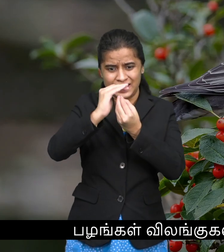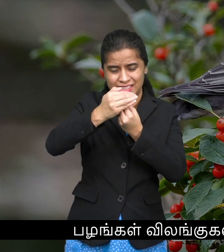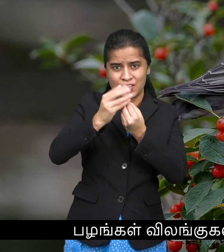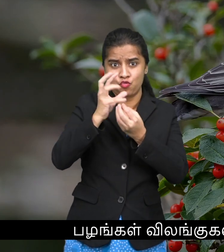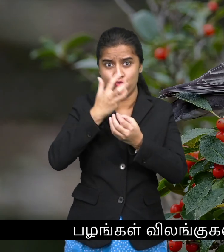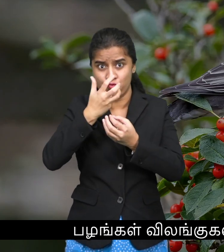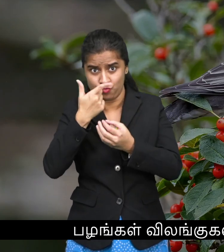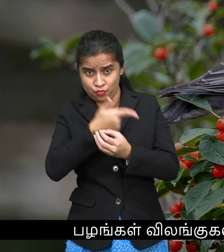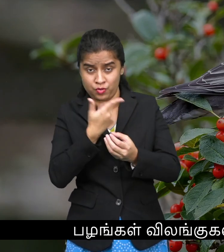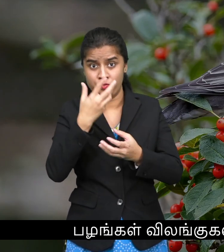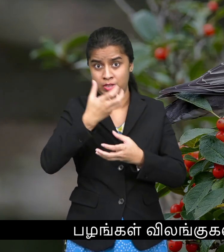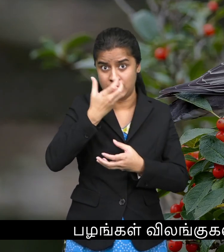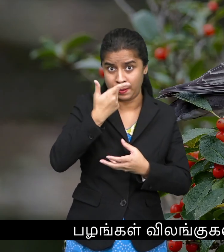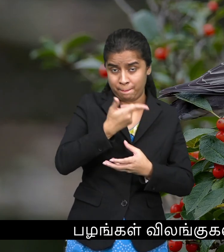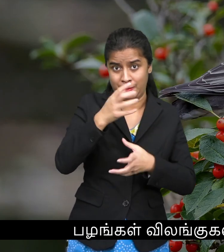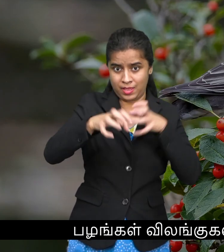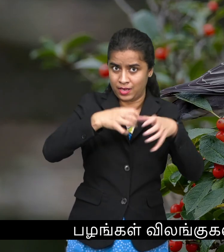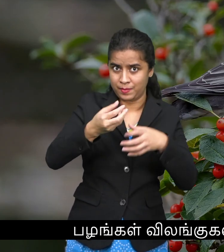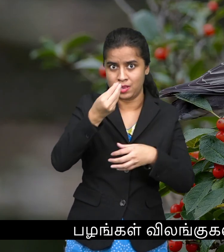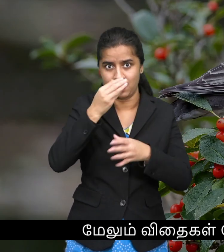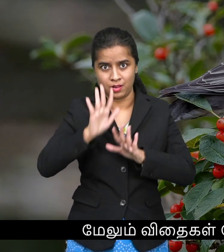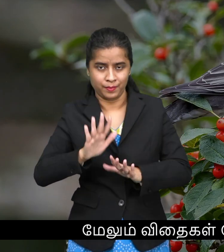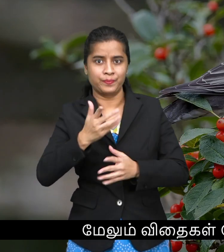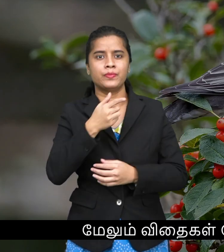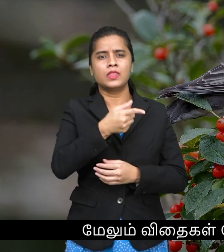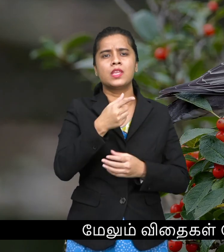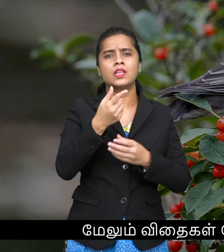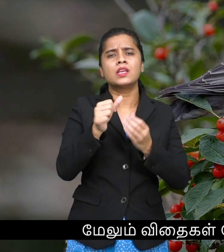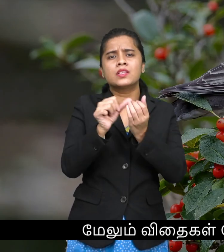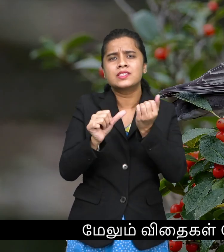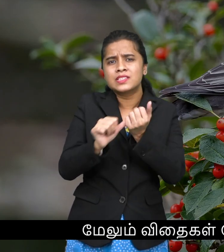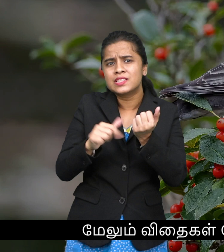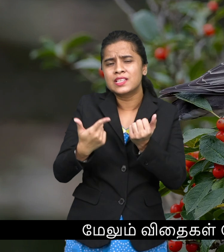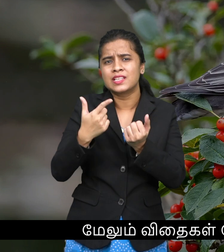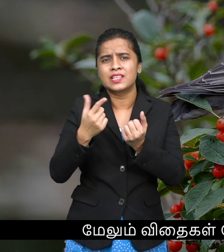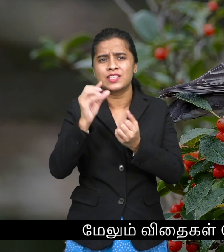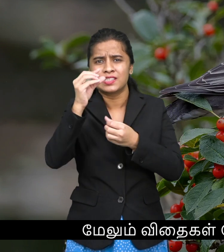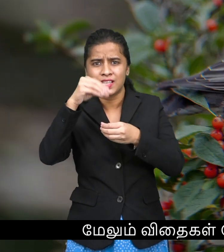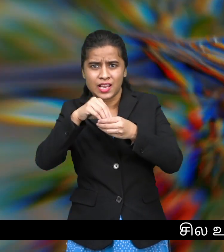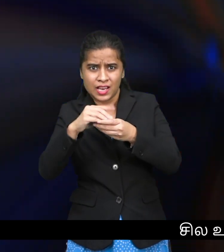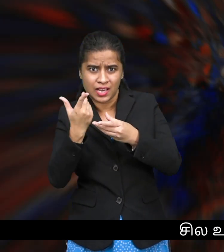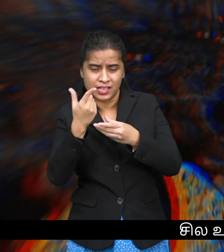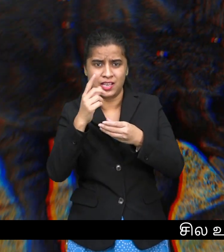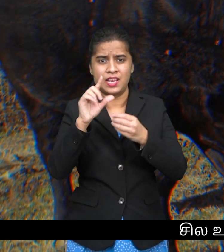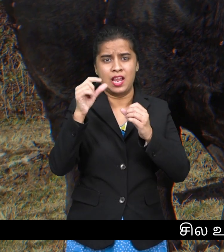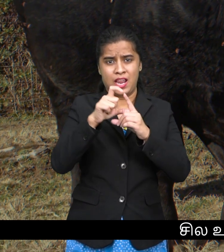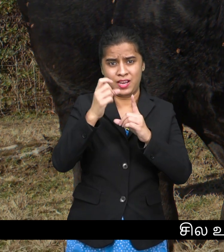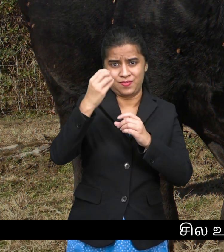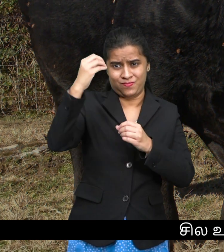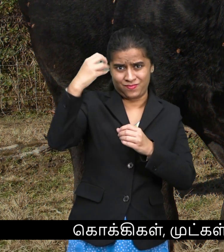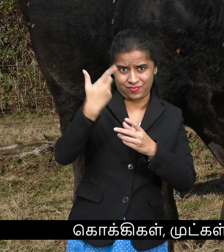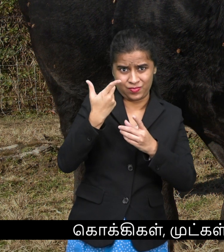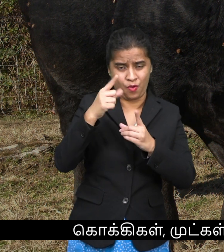பொறுத்தவரை பழங்கள் விலங்குகளால் உண்ணப்படுகின்றன, மேலும் விதைகள் வெளியேற்றப்படுகின்றன. சில உலர்